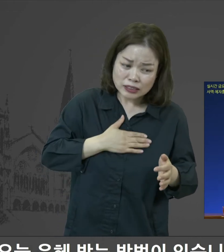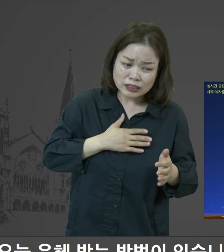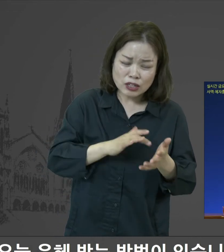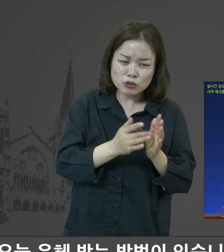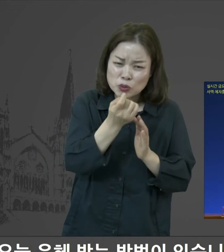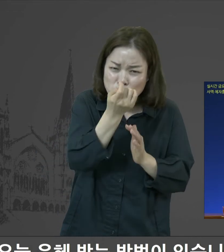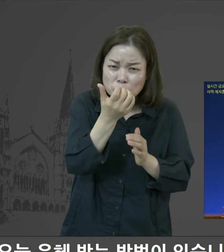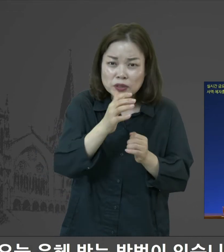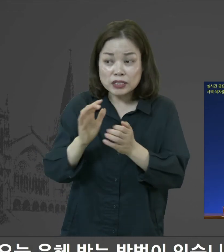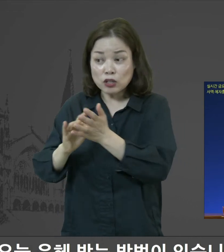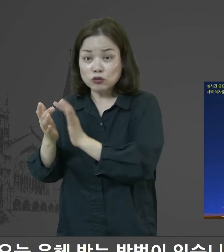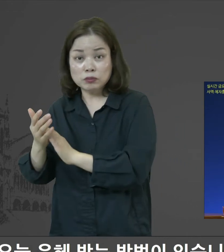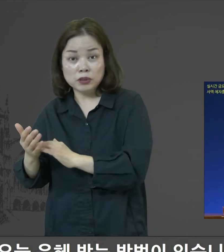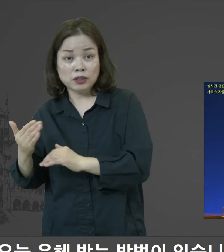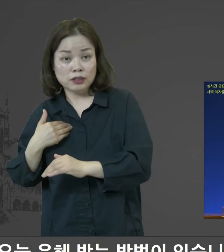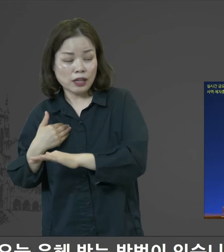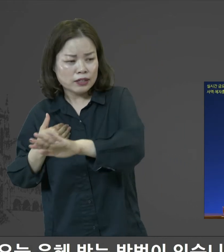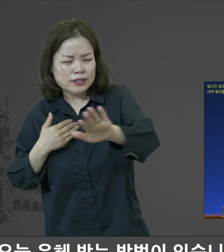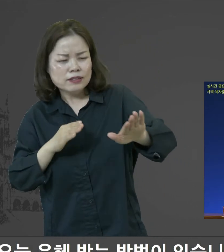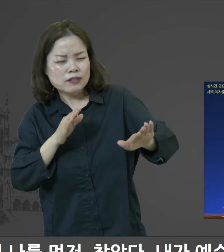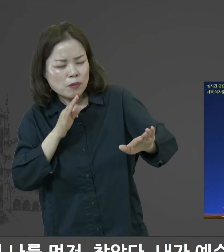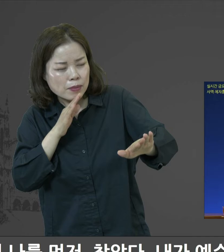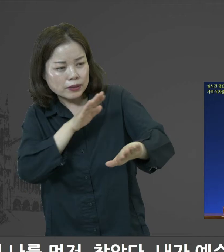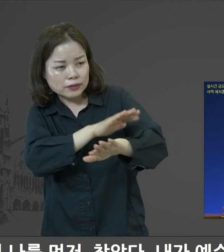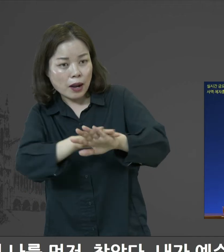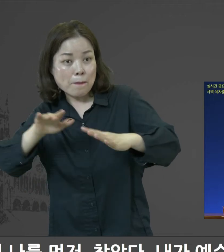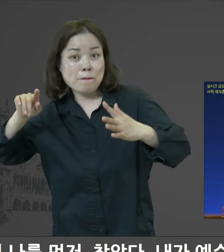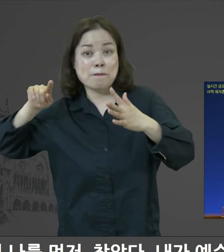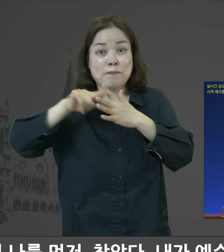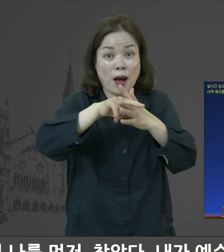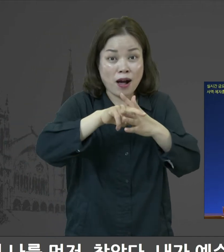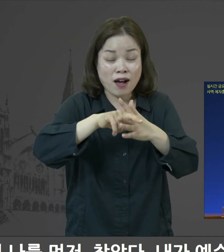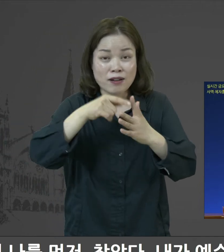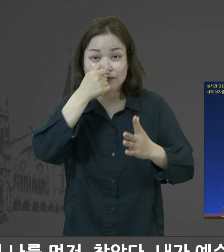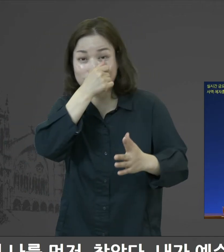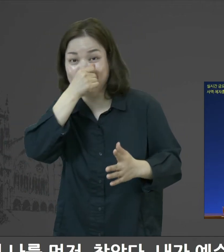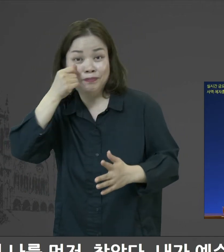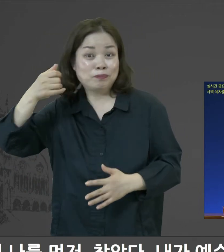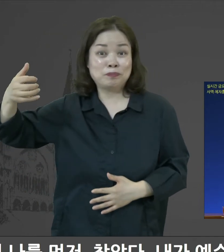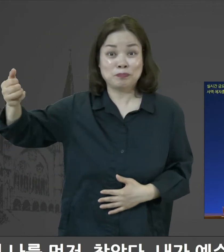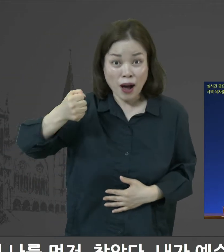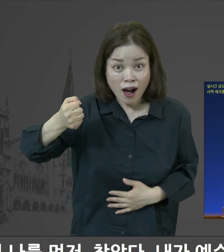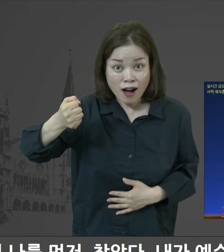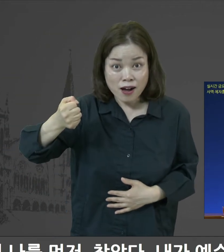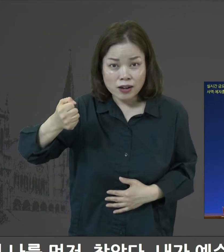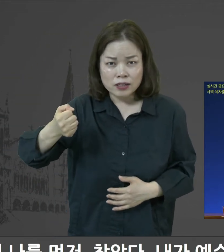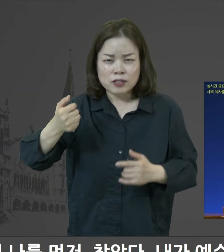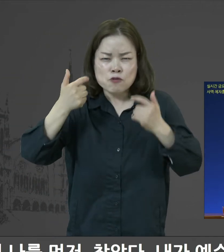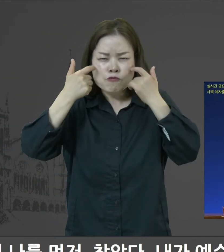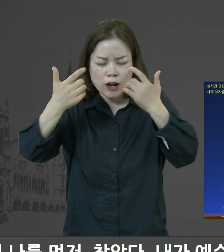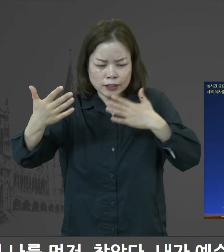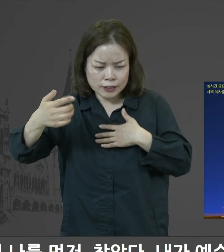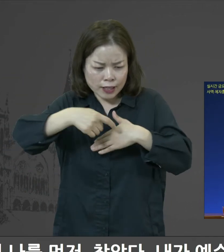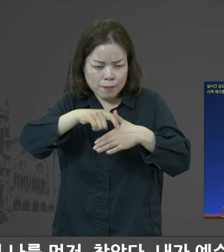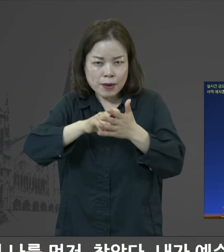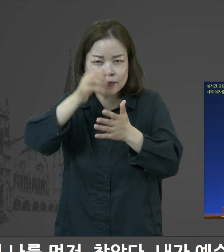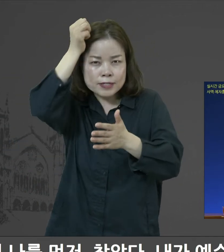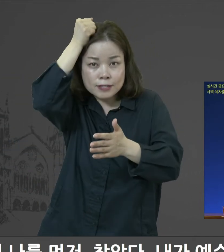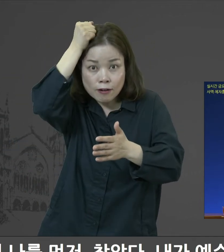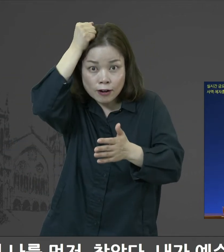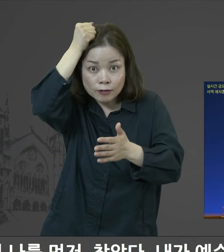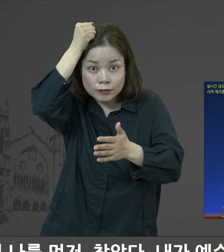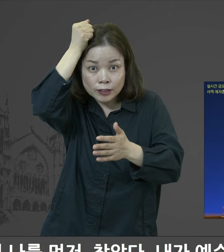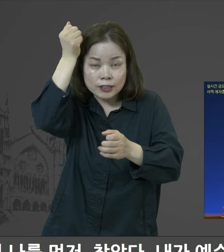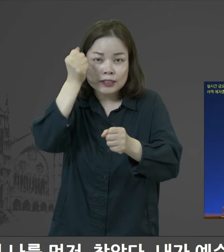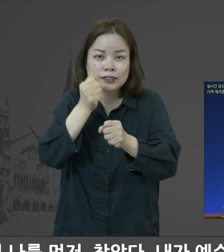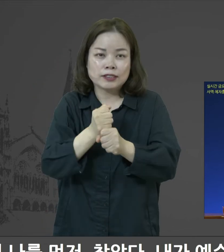적은데 예수님은 나를 정말 잘 알고 계신다. 여러분, 이것만 확실히 오늘 내 마음속에 다시 기억나도, 이거